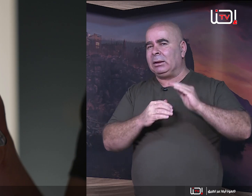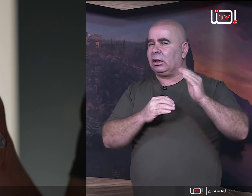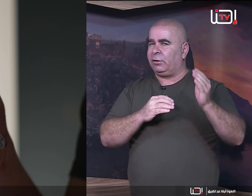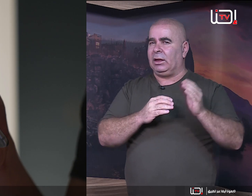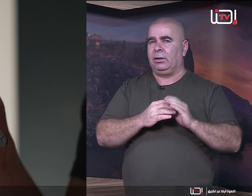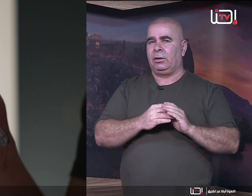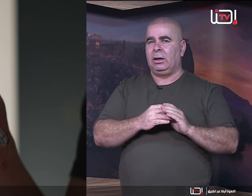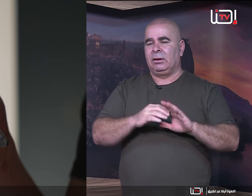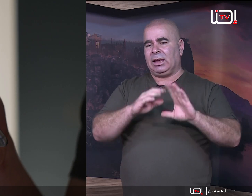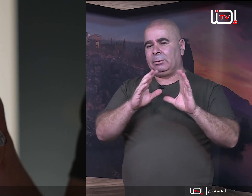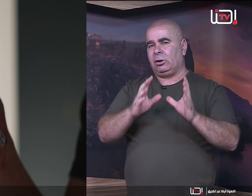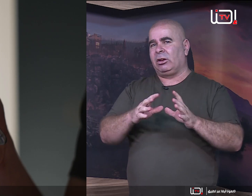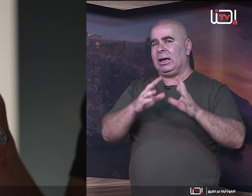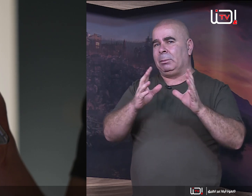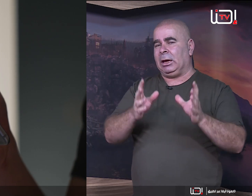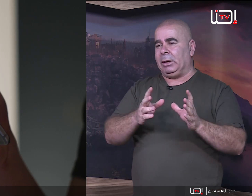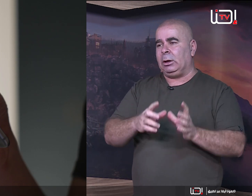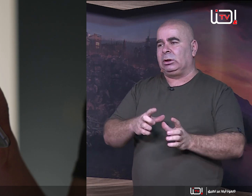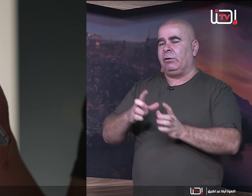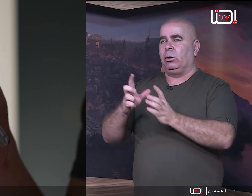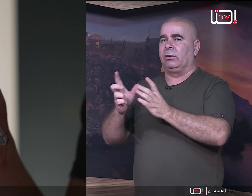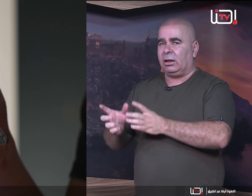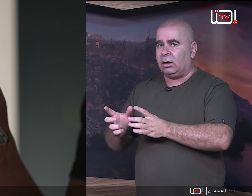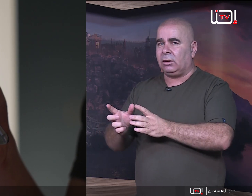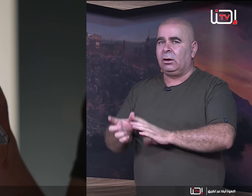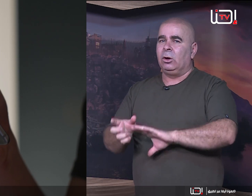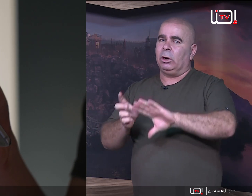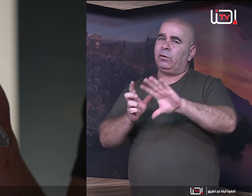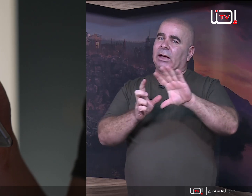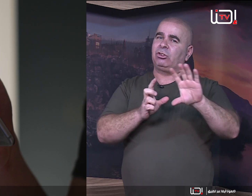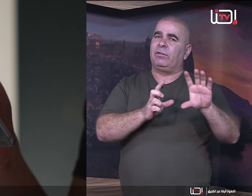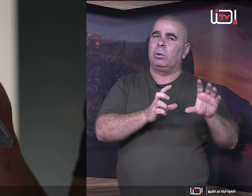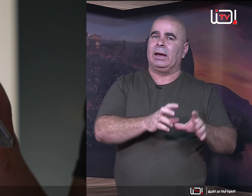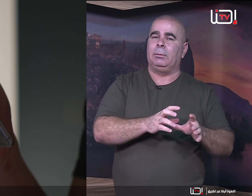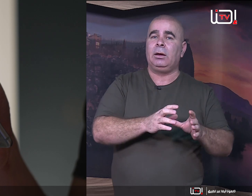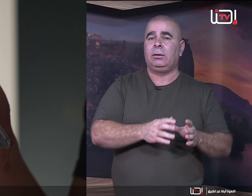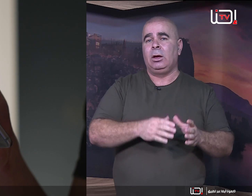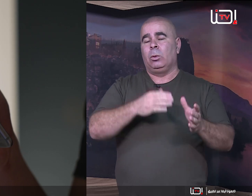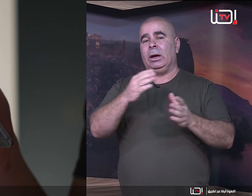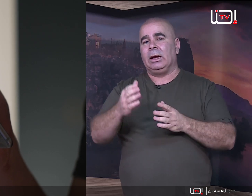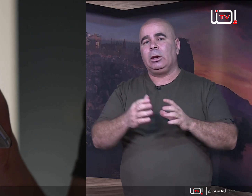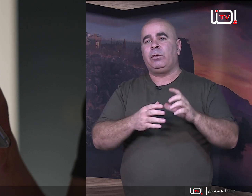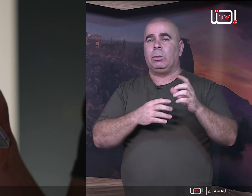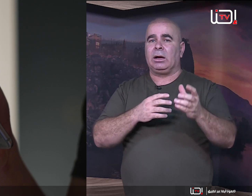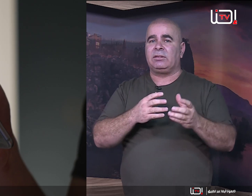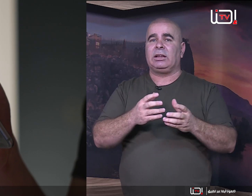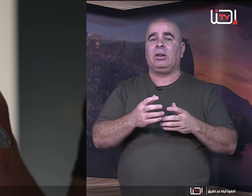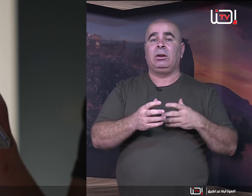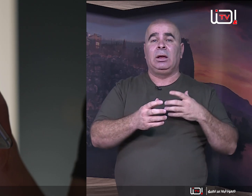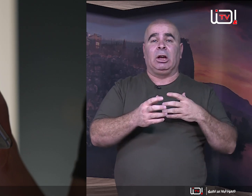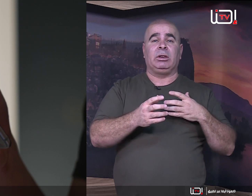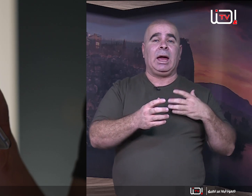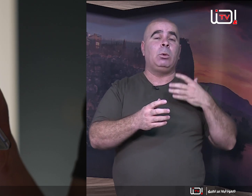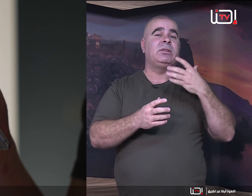طبعا من طرف ثالث صاحب زوجها لعب لعبه انه تليفونه انسرق وانه في حدا شاف المكالمات والى اخره وفي معاكسات